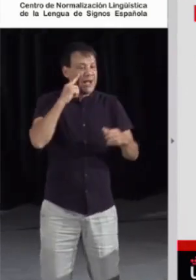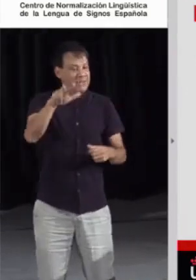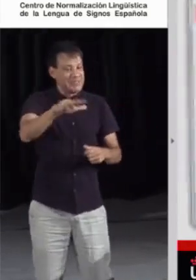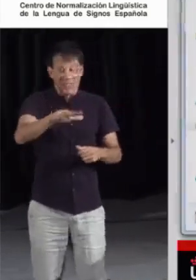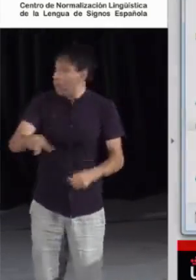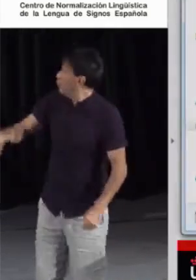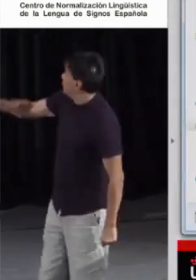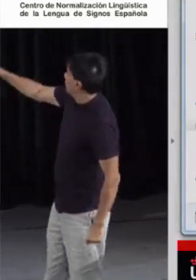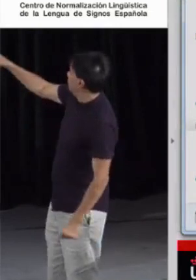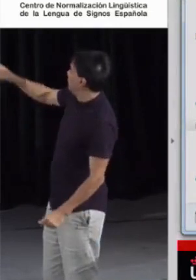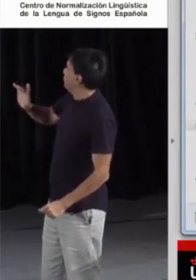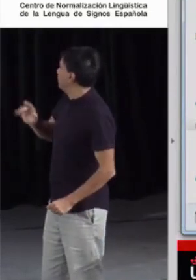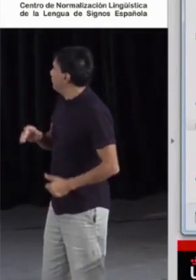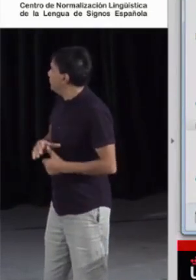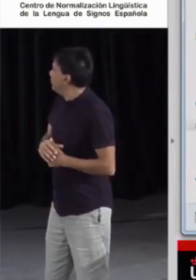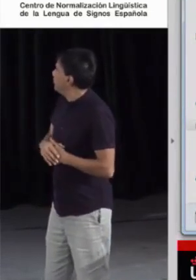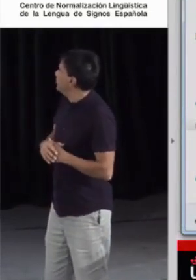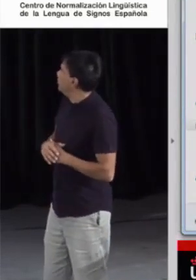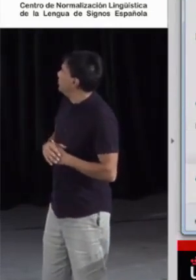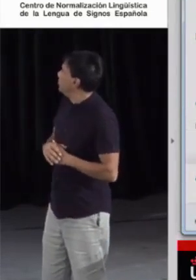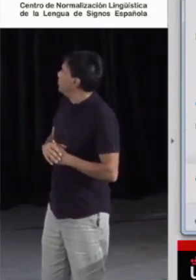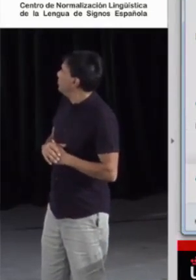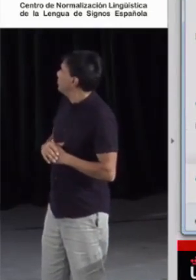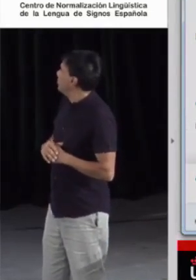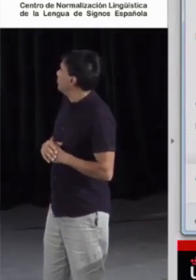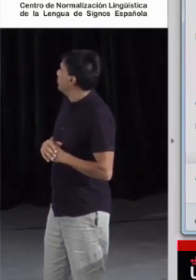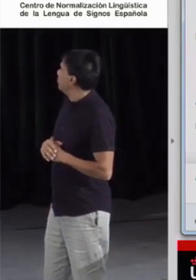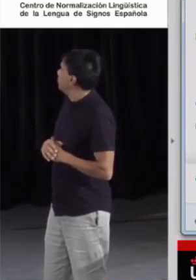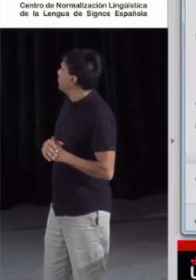Bueno, independientemente, podemos ver la frase en castellano.